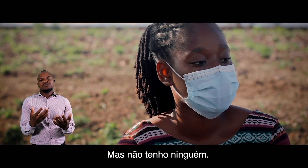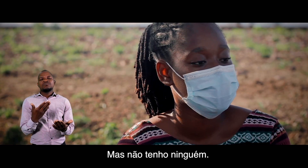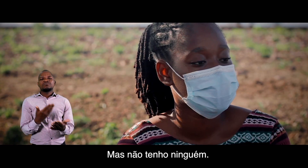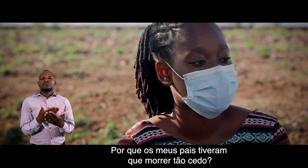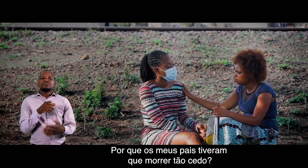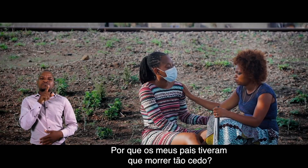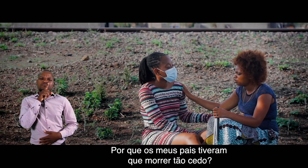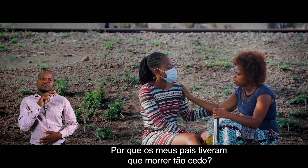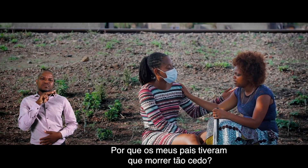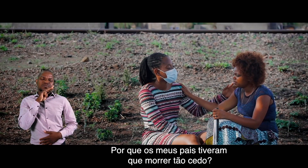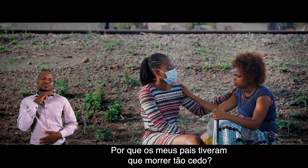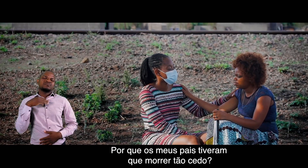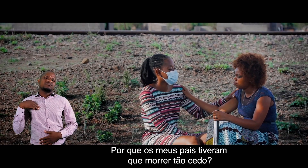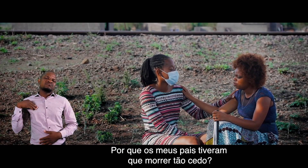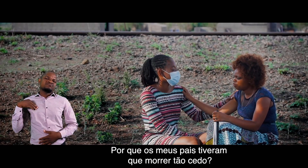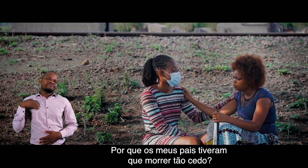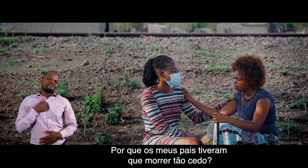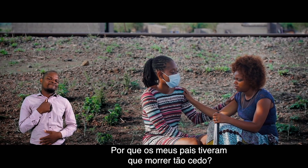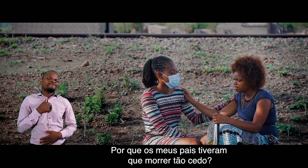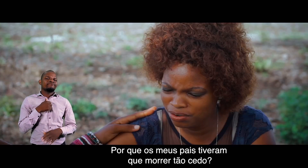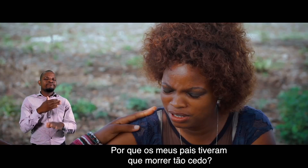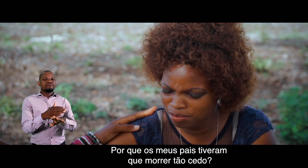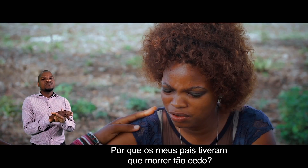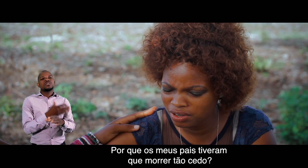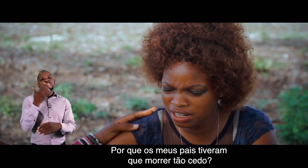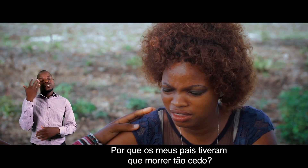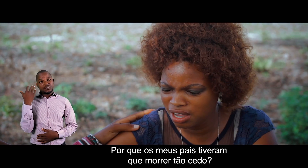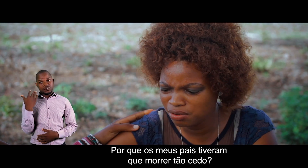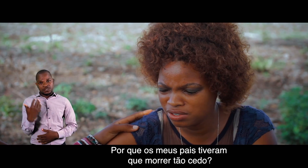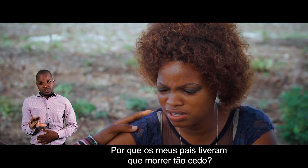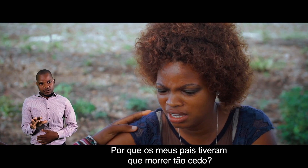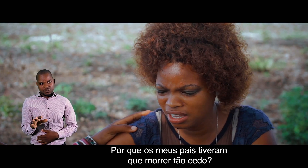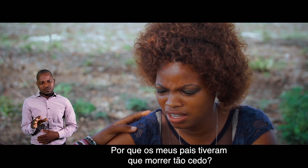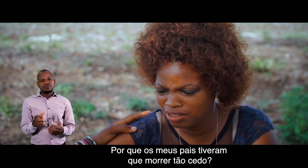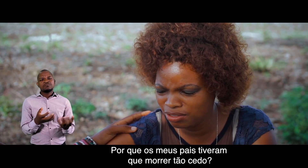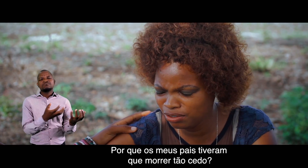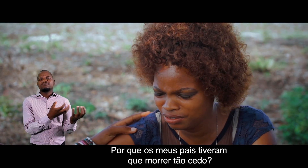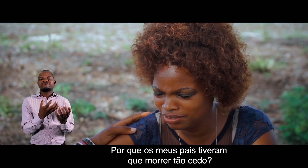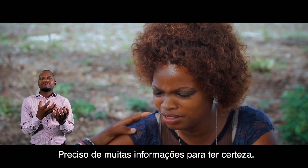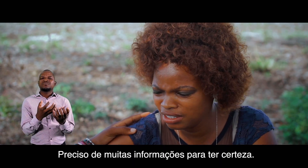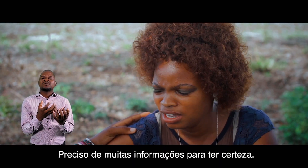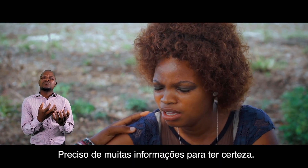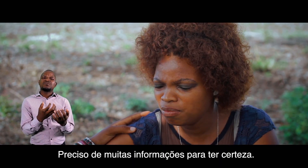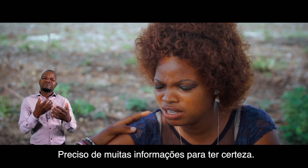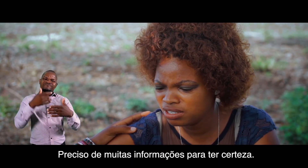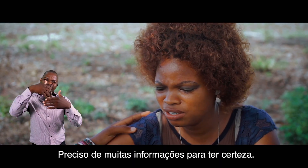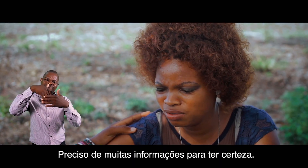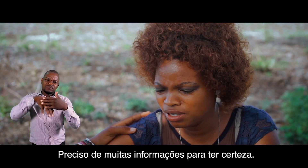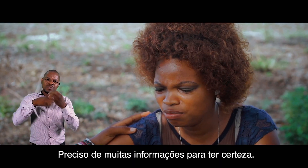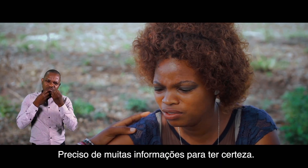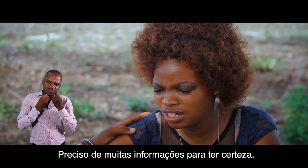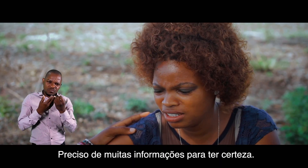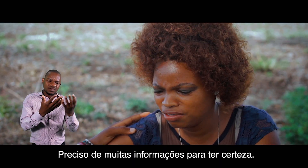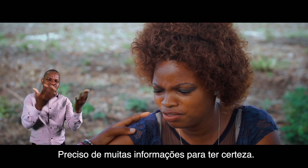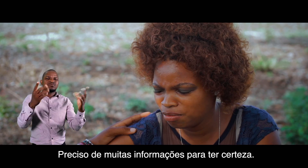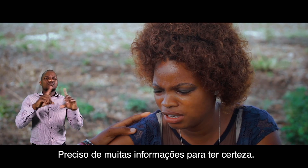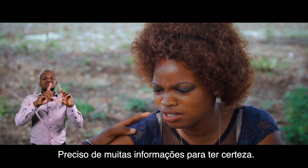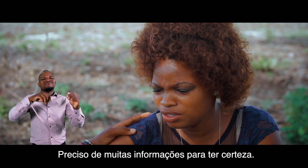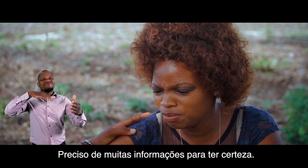ninguém. Porque os meus pais tiveram que morrer tão cedo. Preciso de